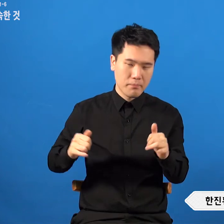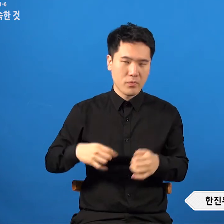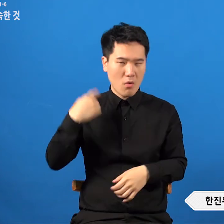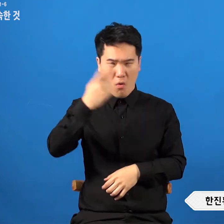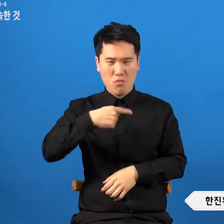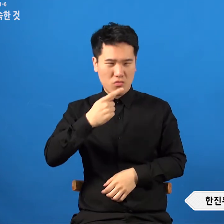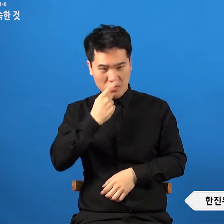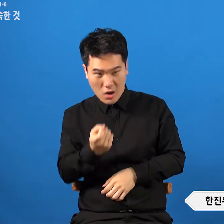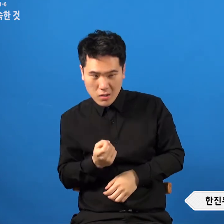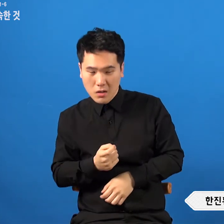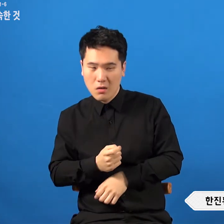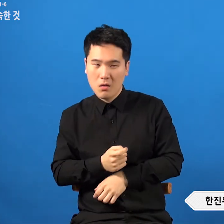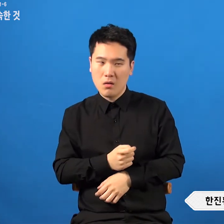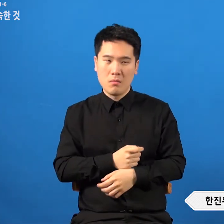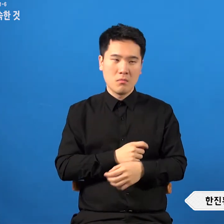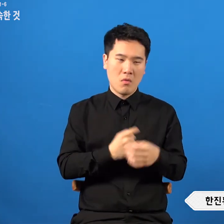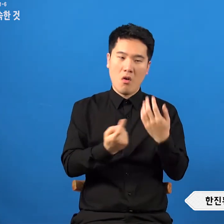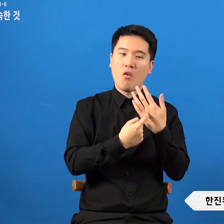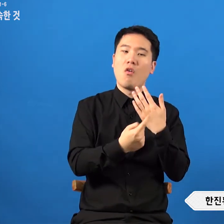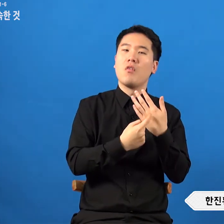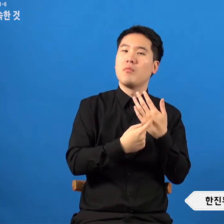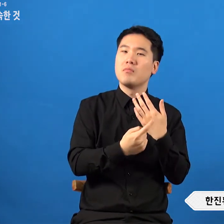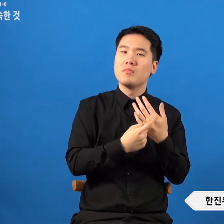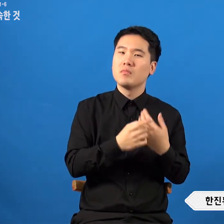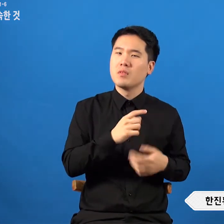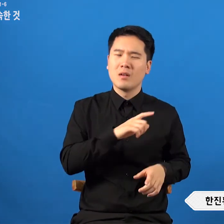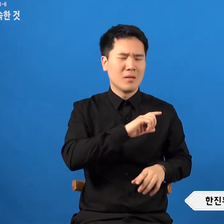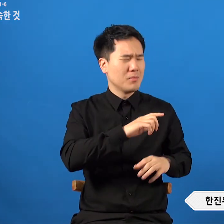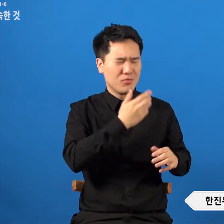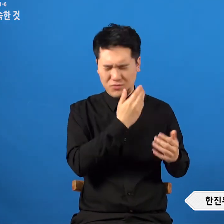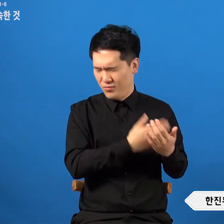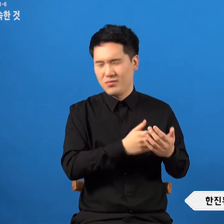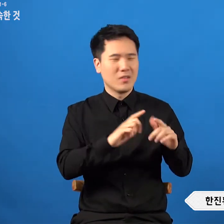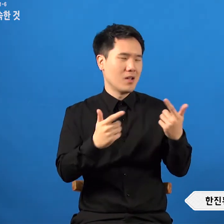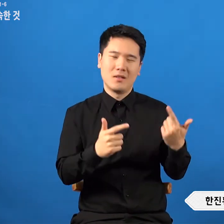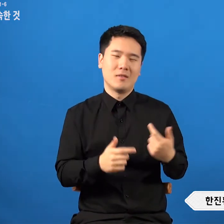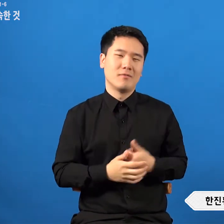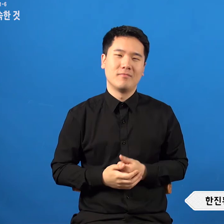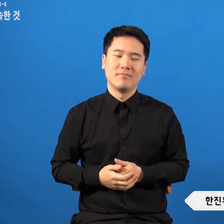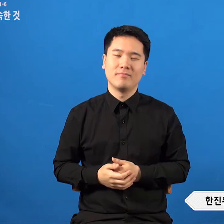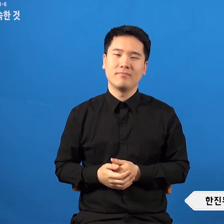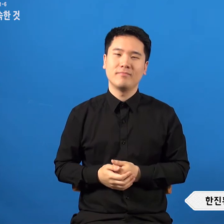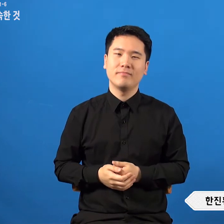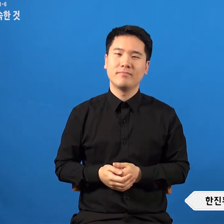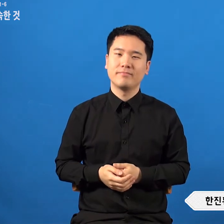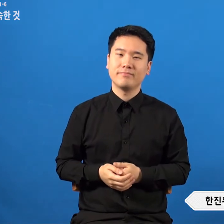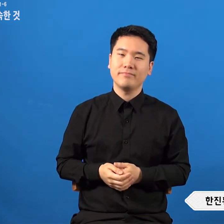얼마나 좋으냐 나쁘냐, 그런 것이 하나도 중요한 것이 아닙니다.